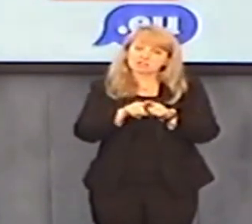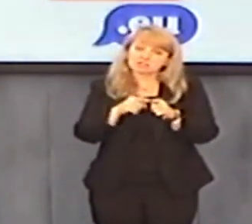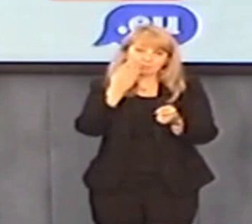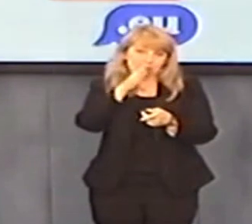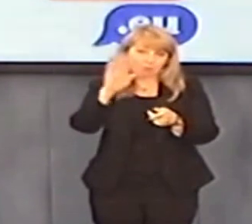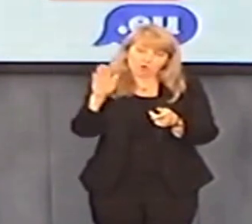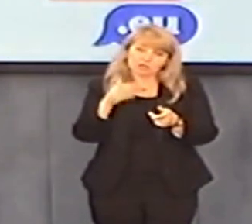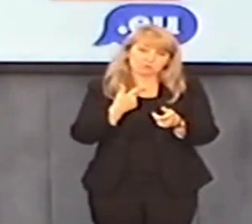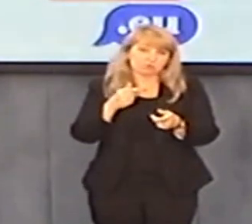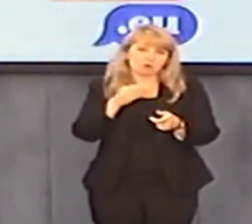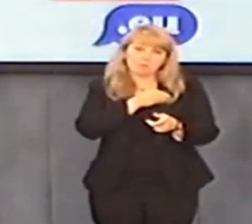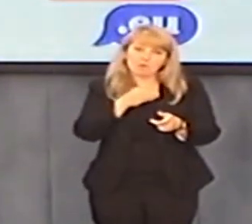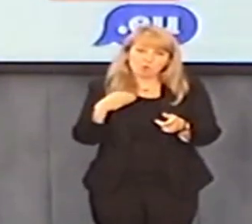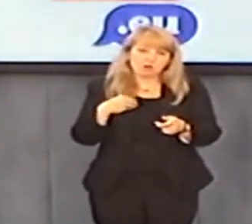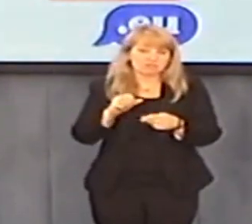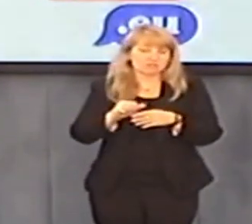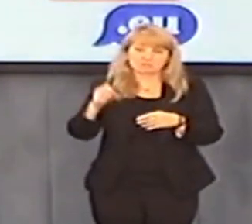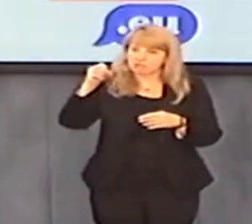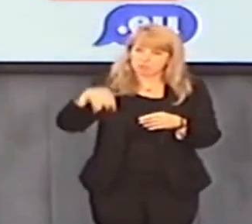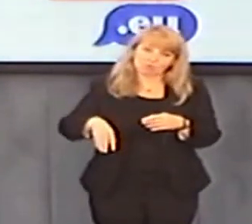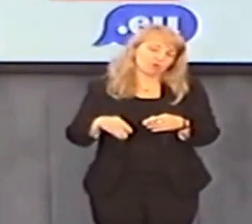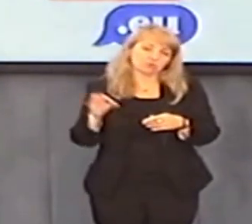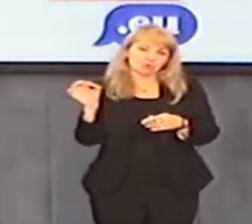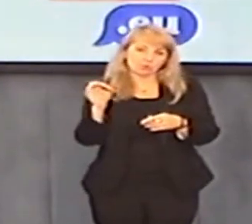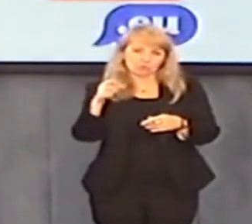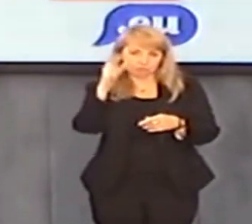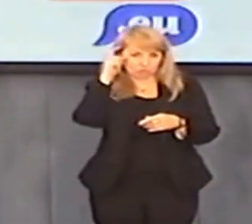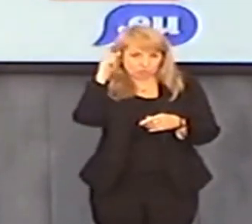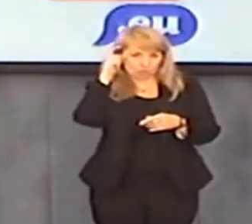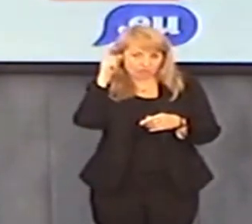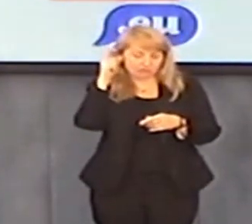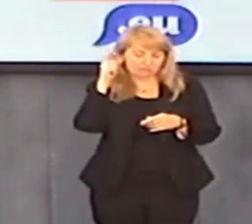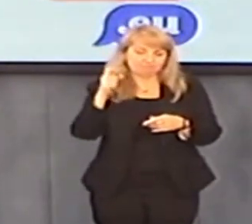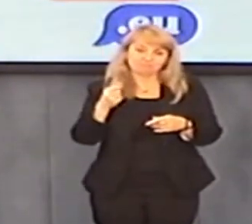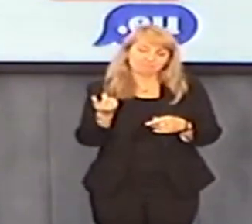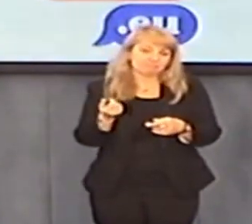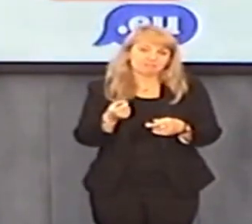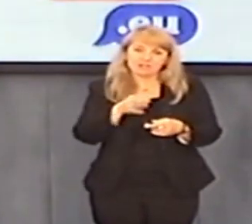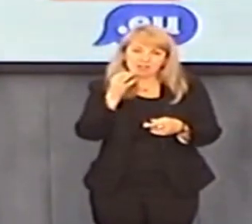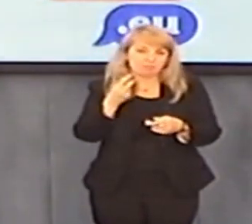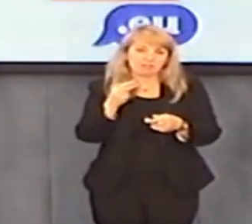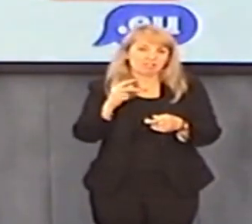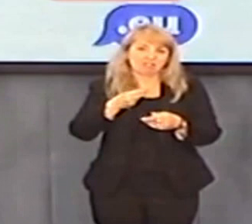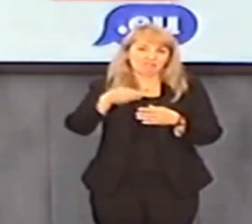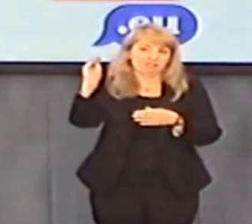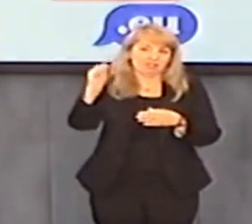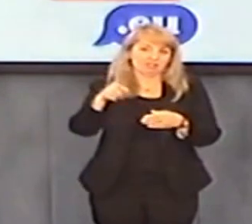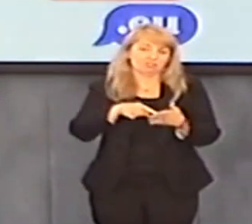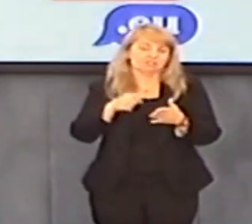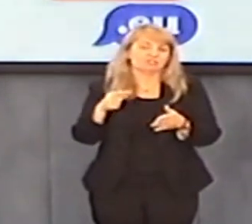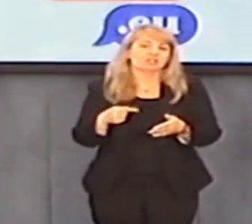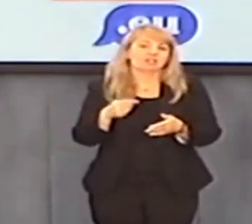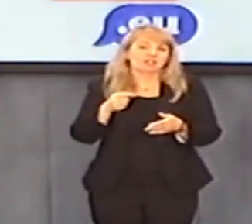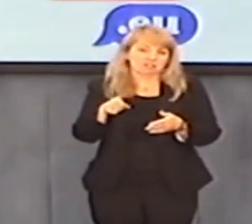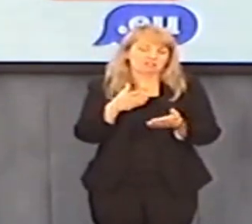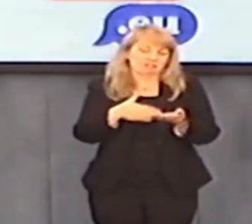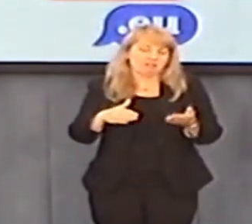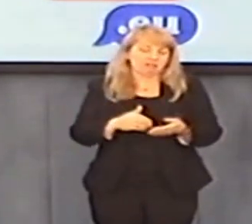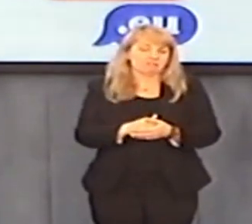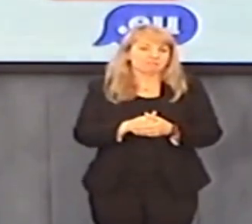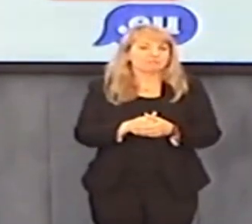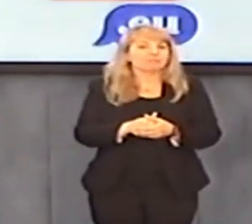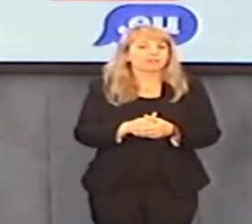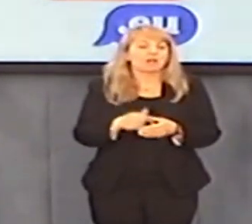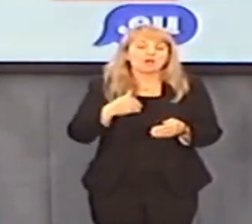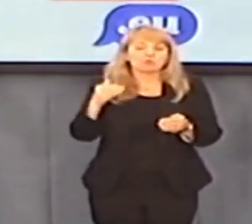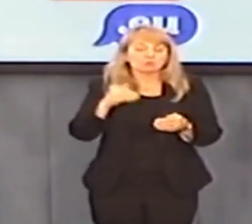w sposób najgorszy z możliwych. Najgorszy z możliwych. Proszę Państwa, wczoraj